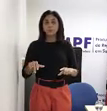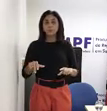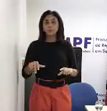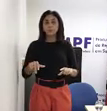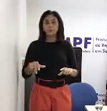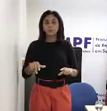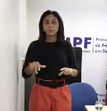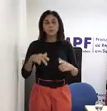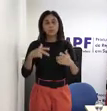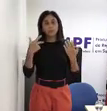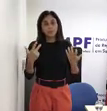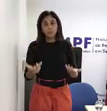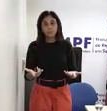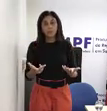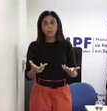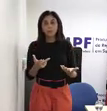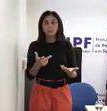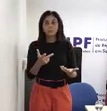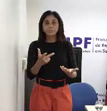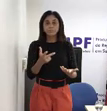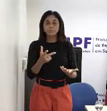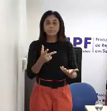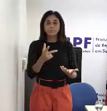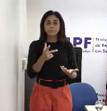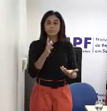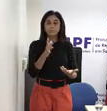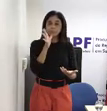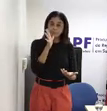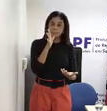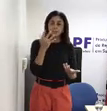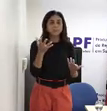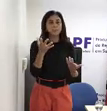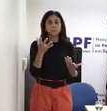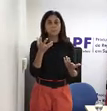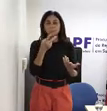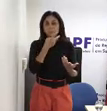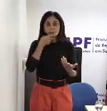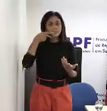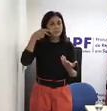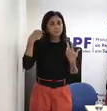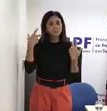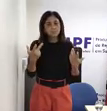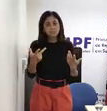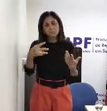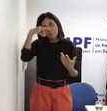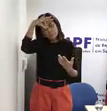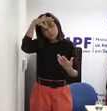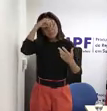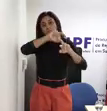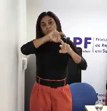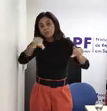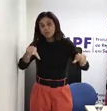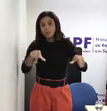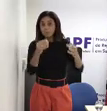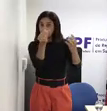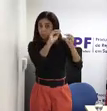genitais de uma criança ou adolescente para fins primordialmente sexual ou seja nós estamos ali fazendo as